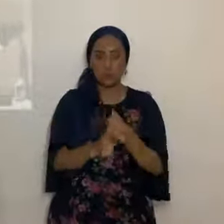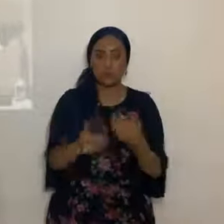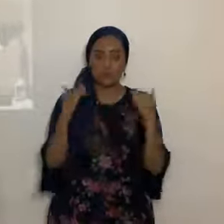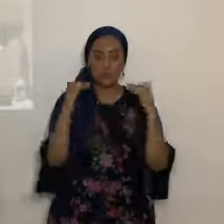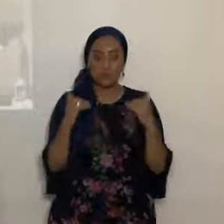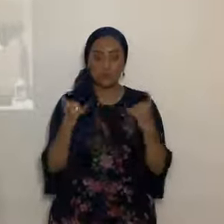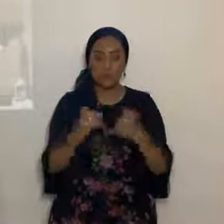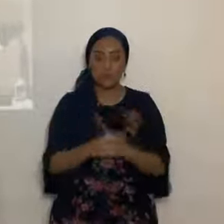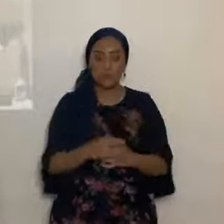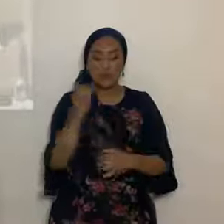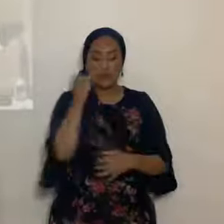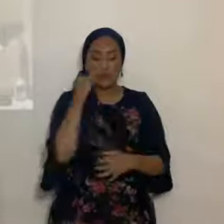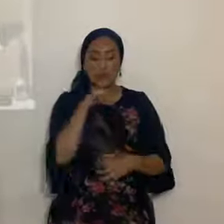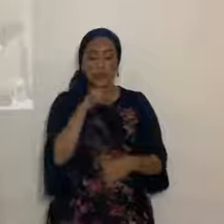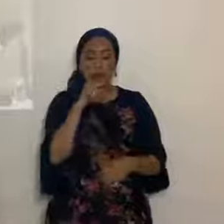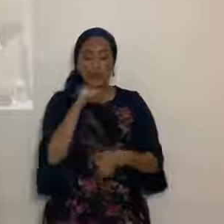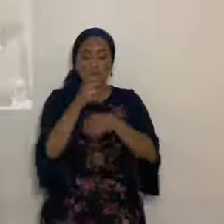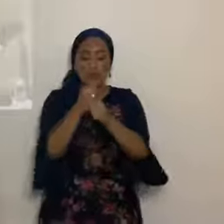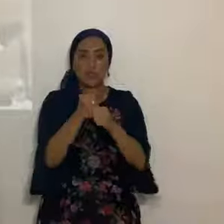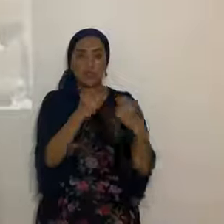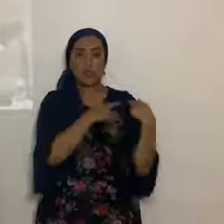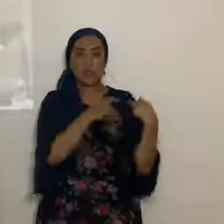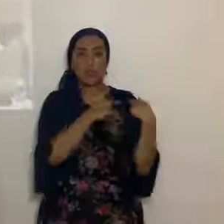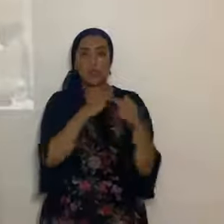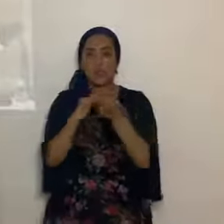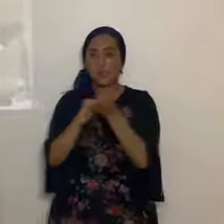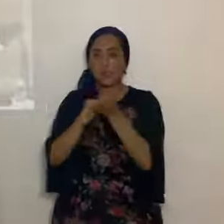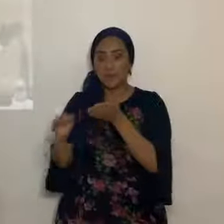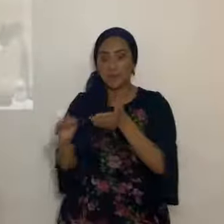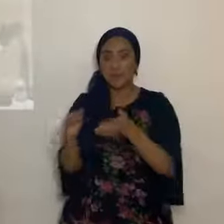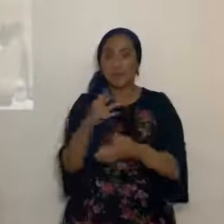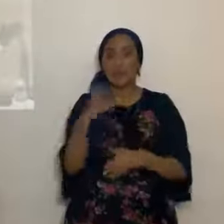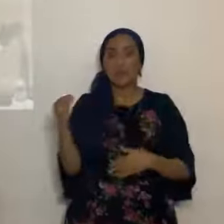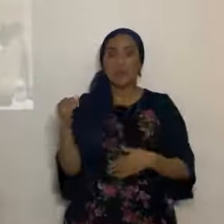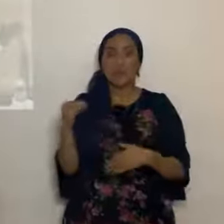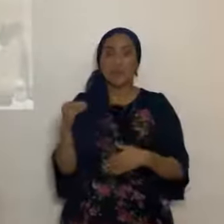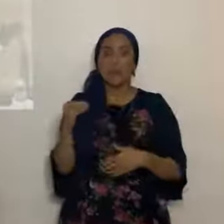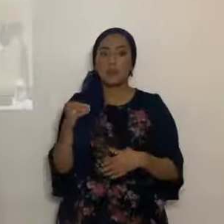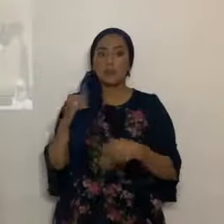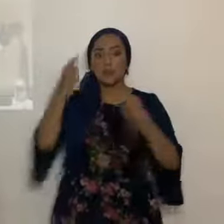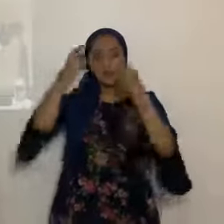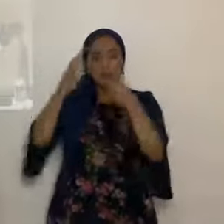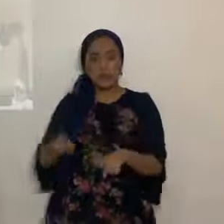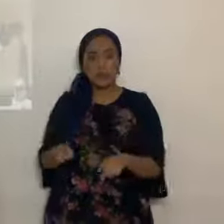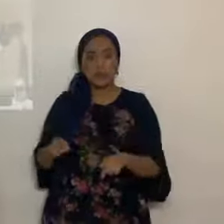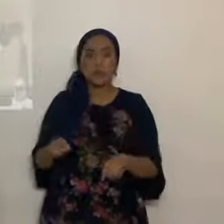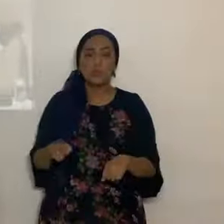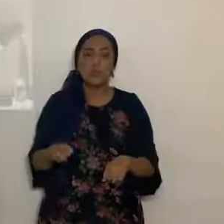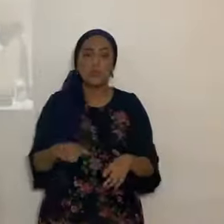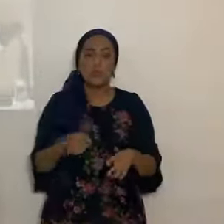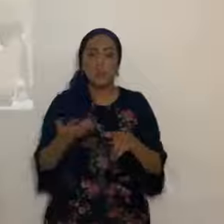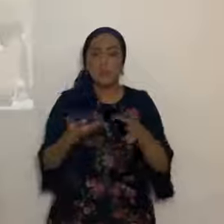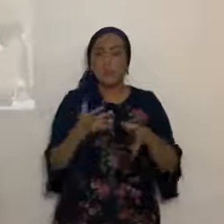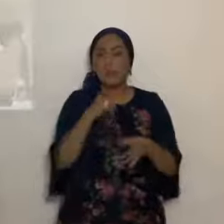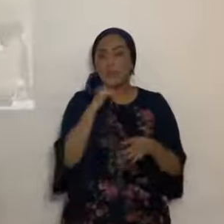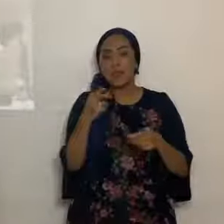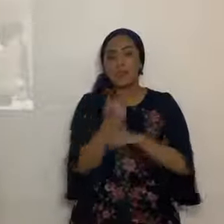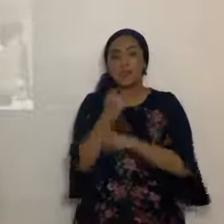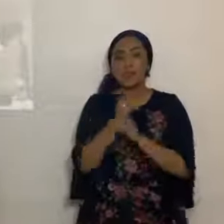Entonces, si no se toma la responsabilidad de perdonar y el compromiso, entonces no se logra